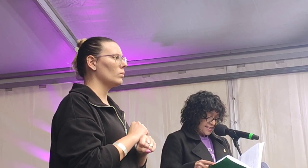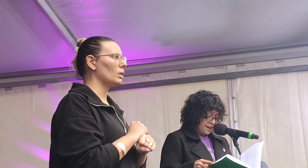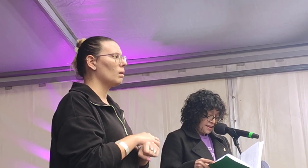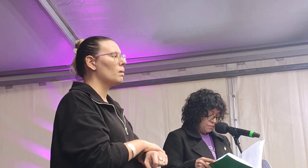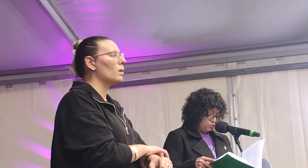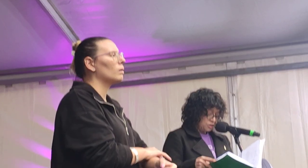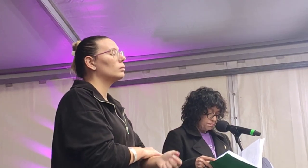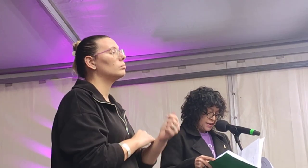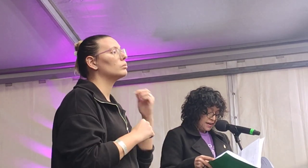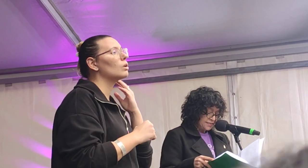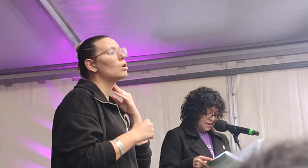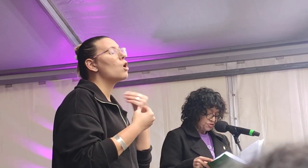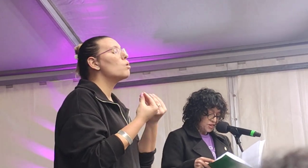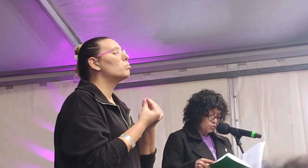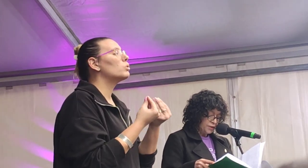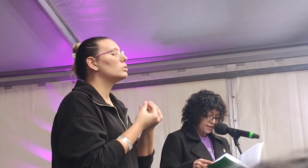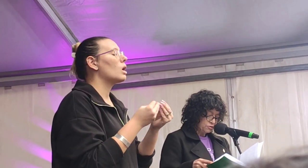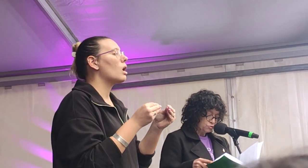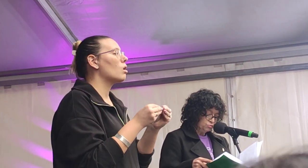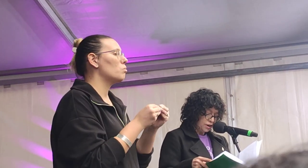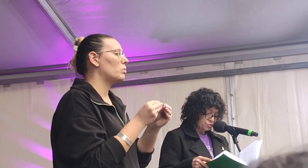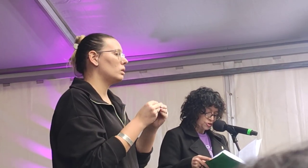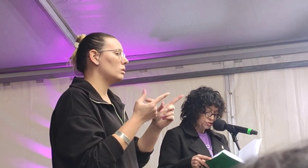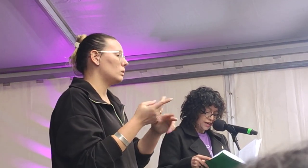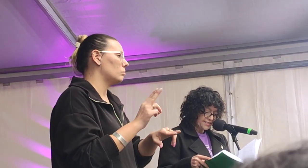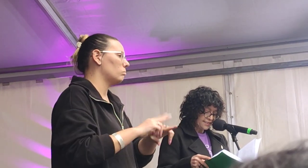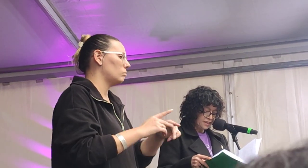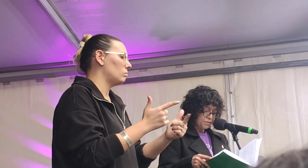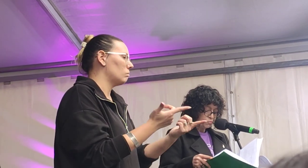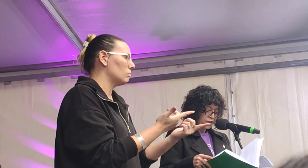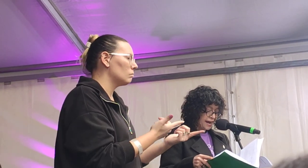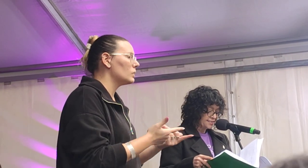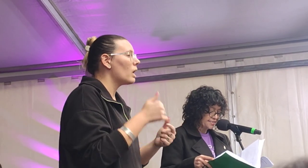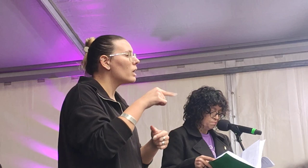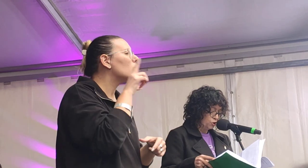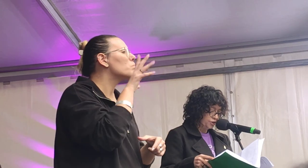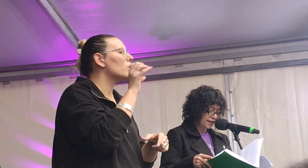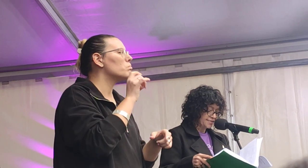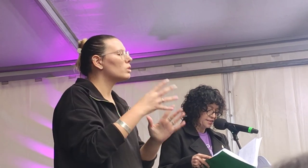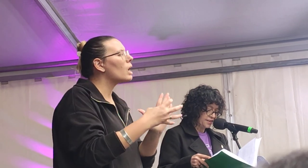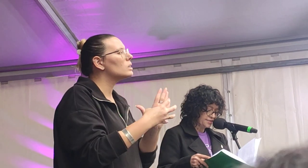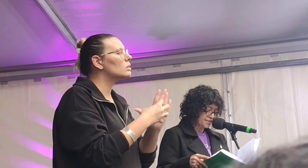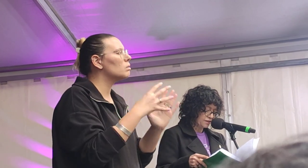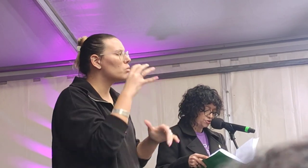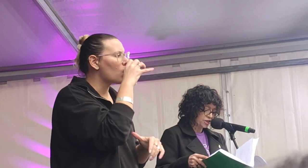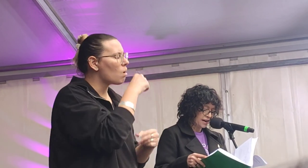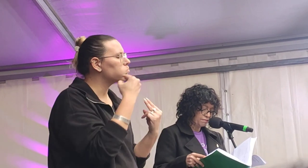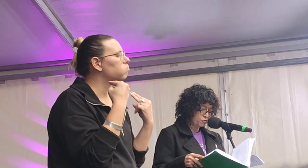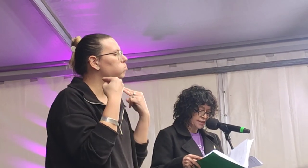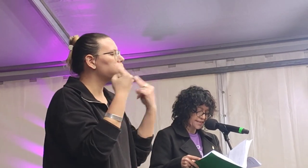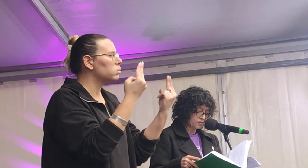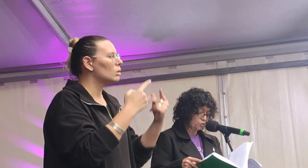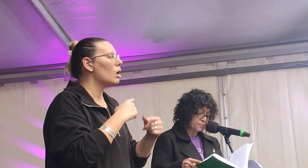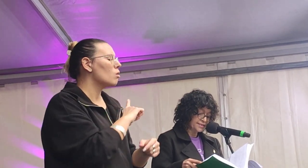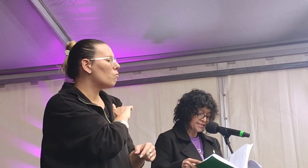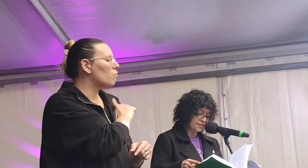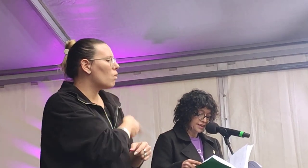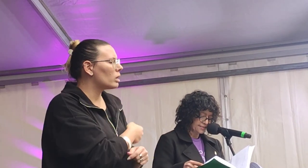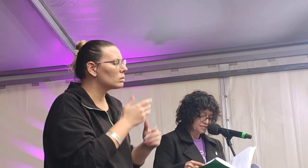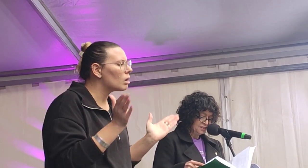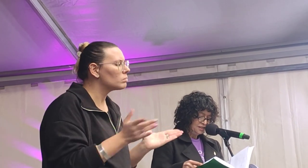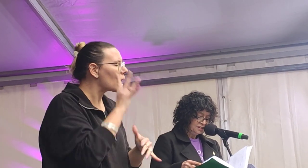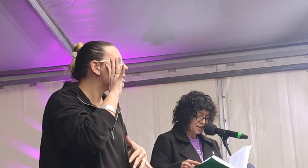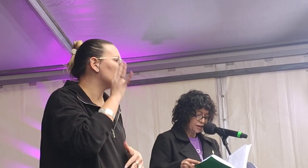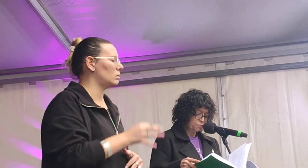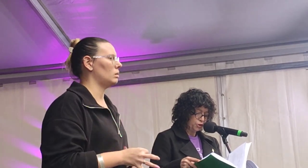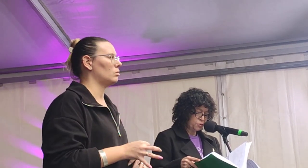A pesar de que muchas compañeras ya no se encuentran junto a nosotras, este memorial, símbolo de resistencia, nos llena las fuerzas